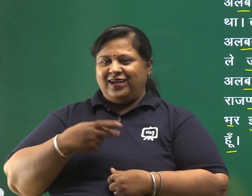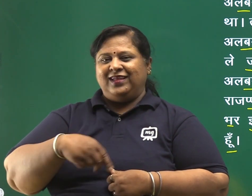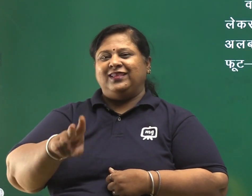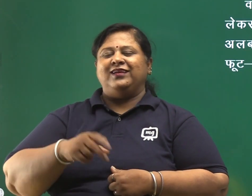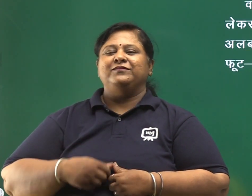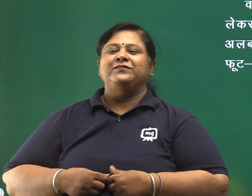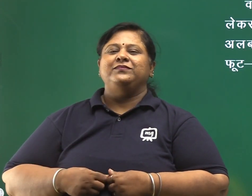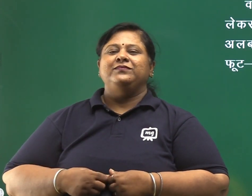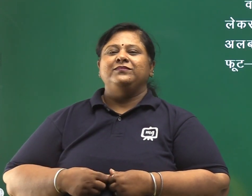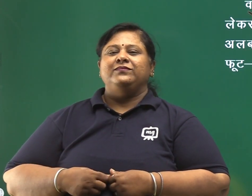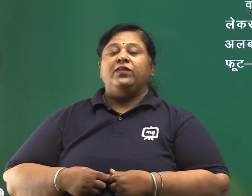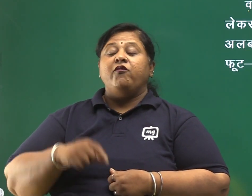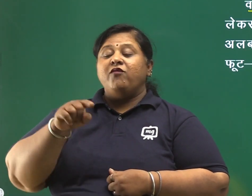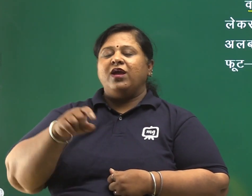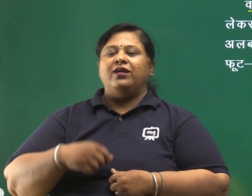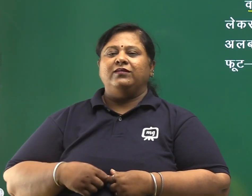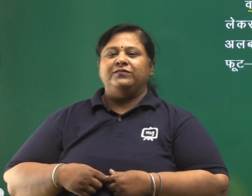हैं। वह